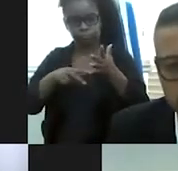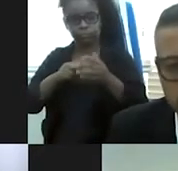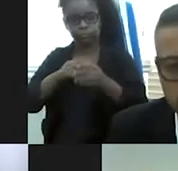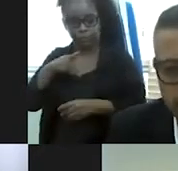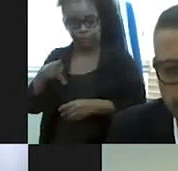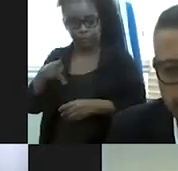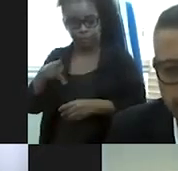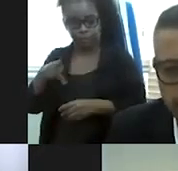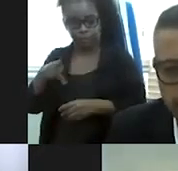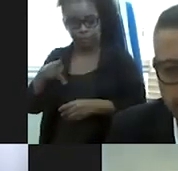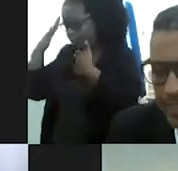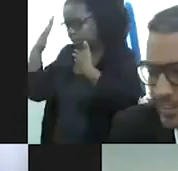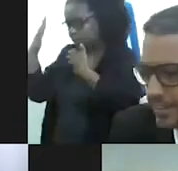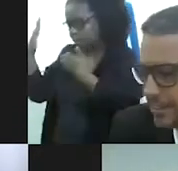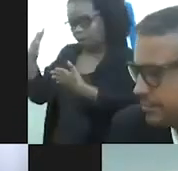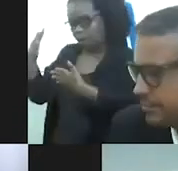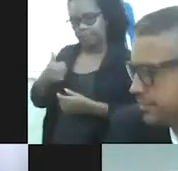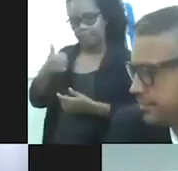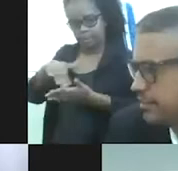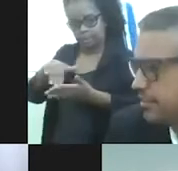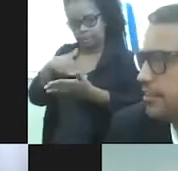Obrigado, primeiro secretário Cláudio Tomás.